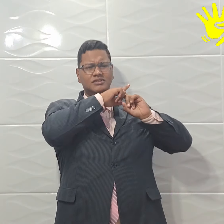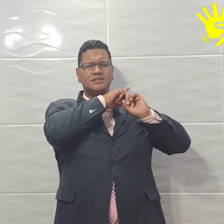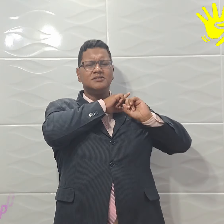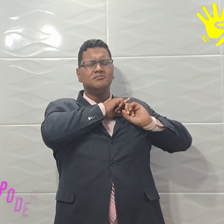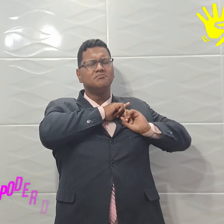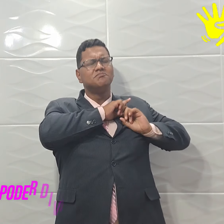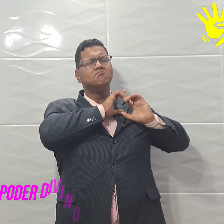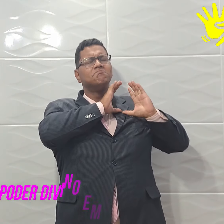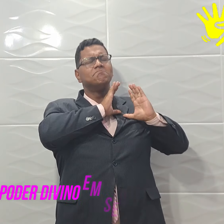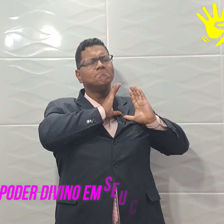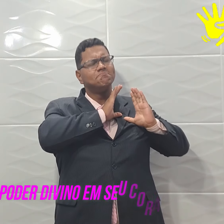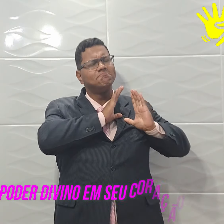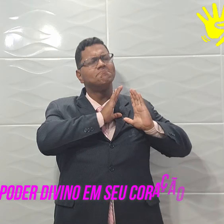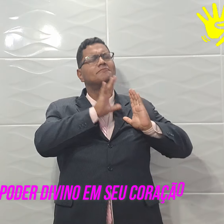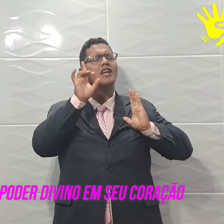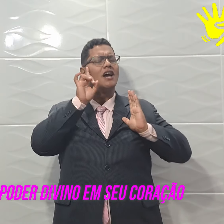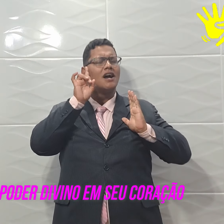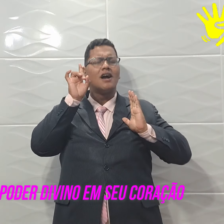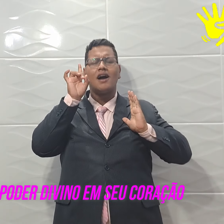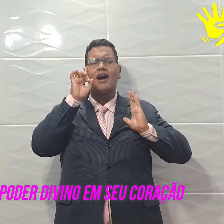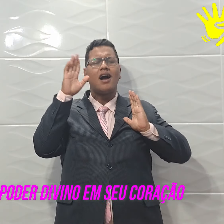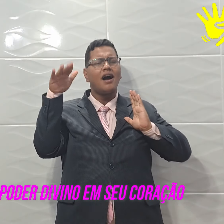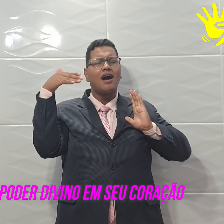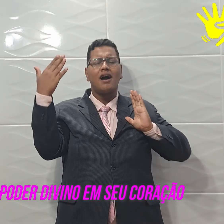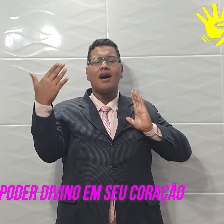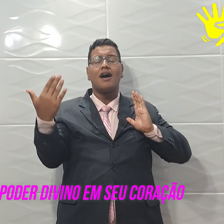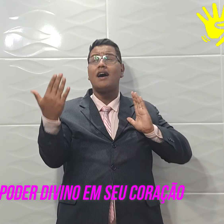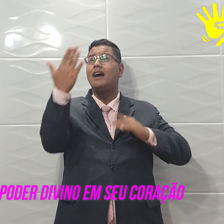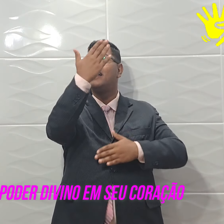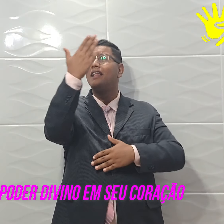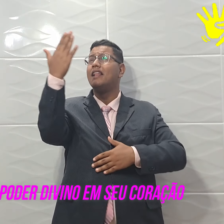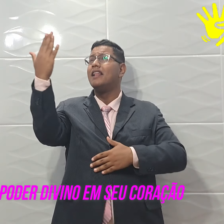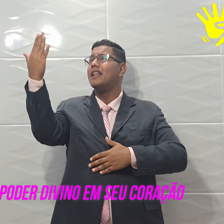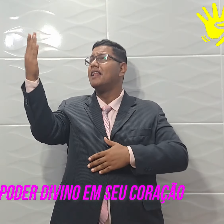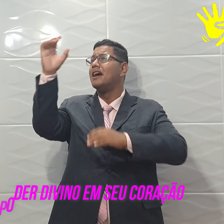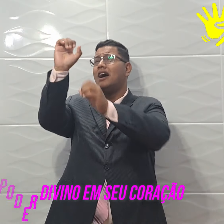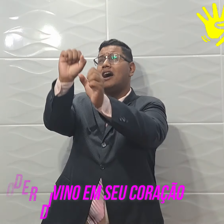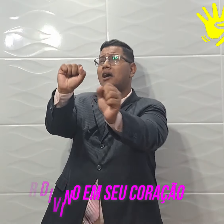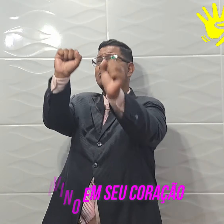Tem poder divino em seu coração